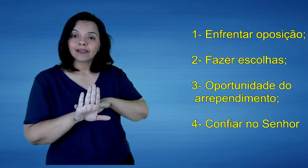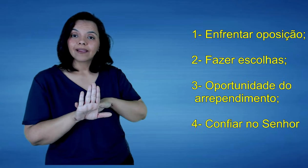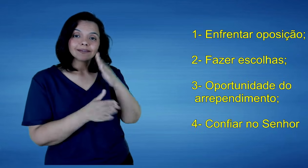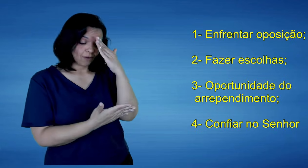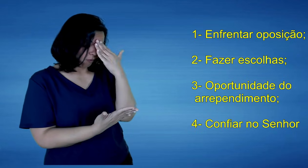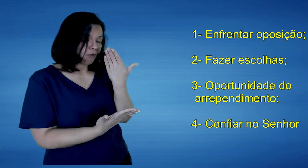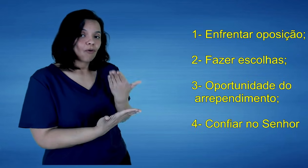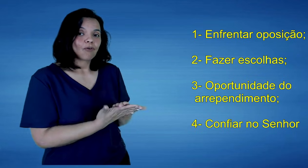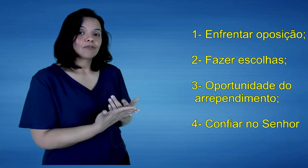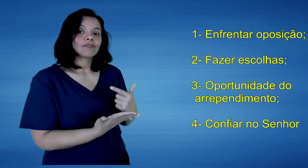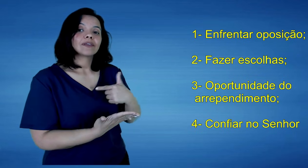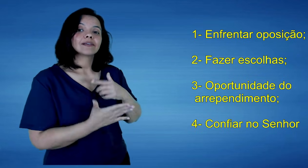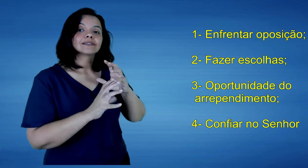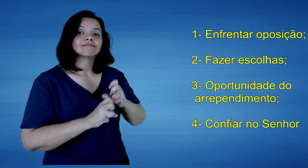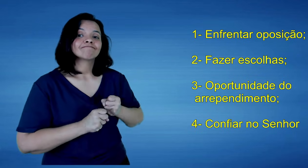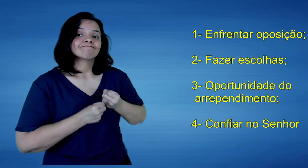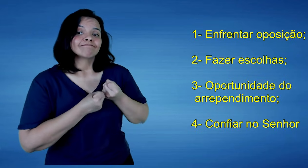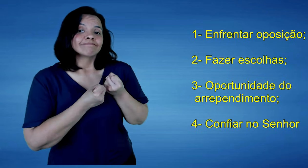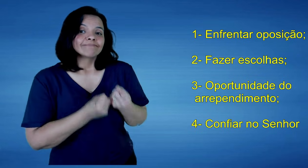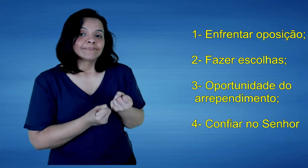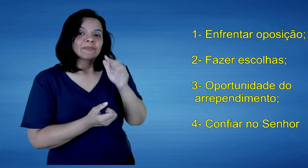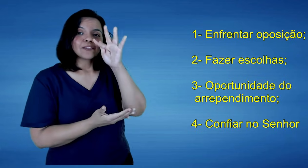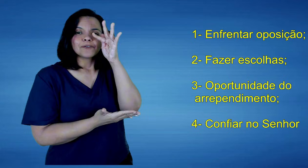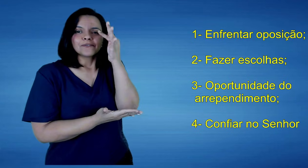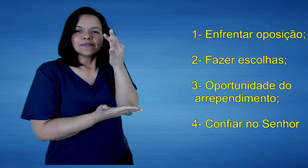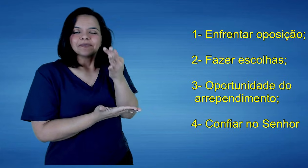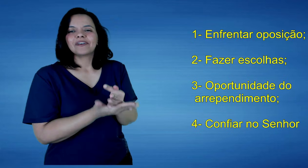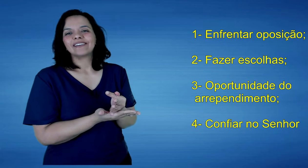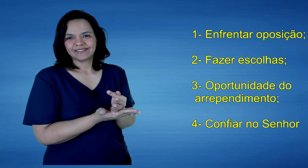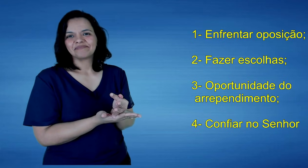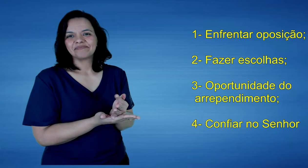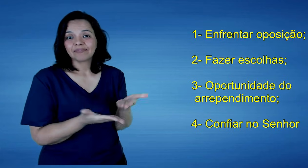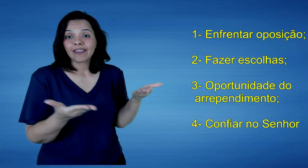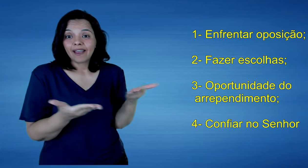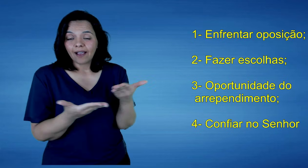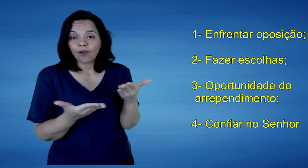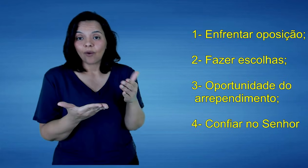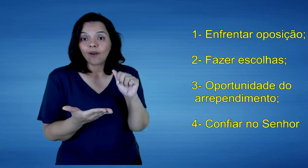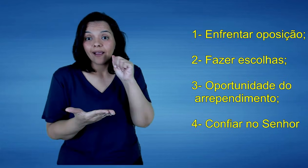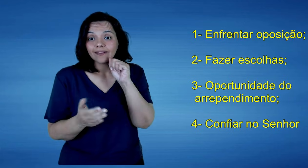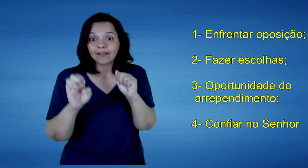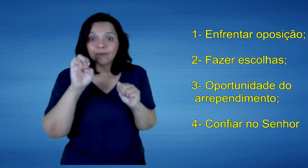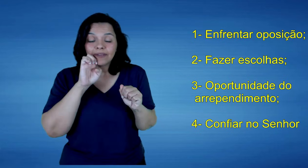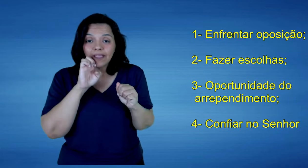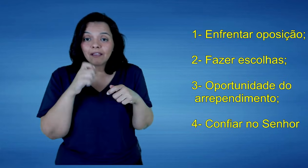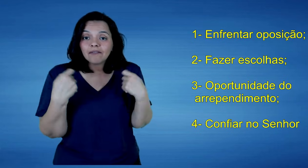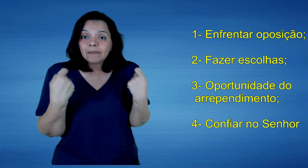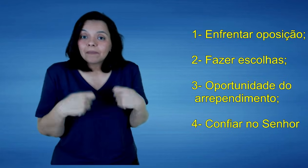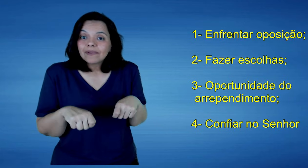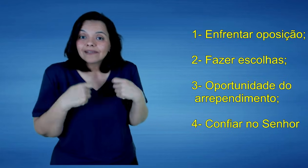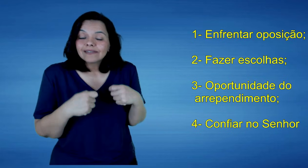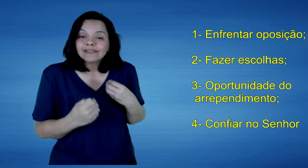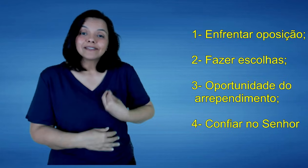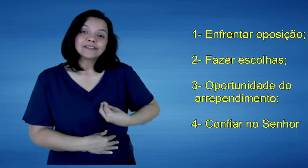Porque antes, aliás, através da confiança eu exerço fé.